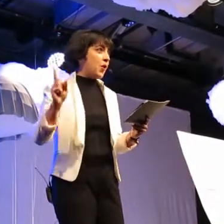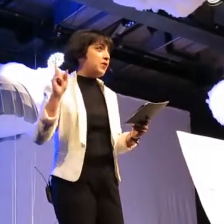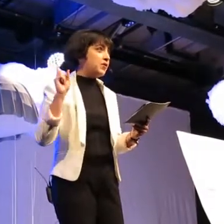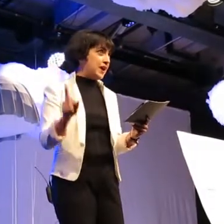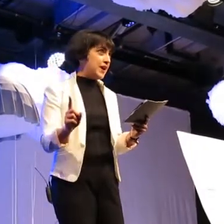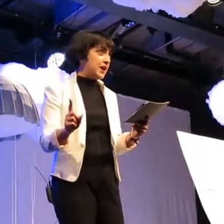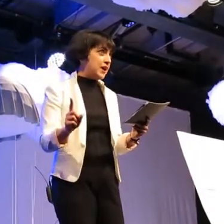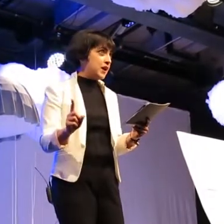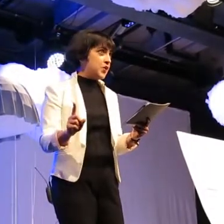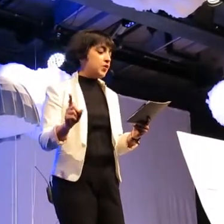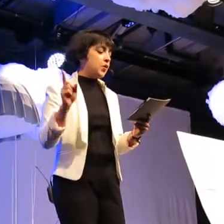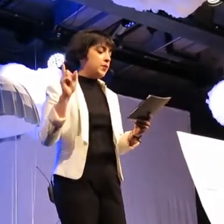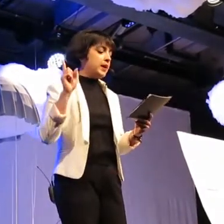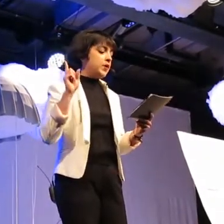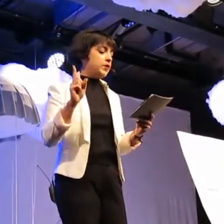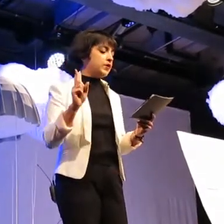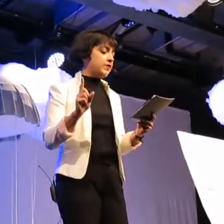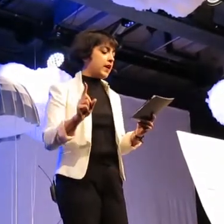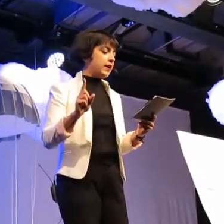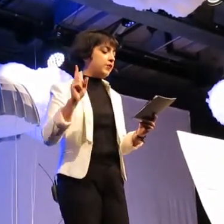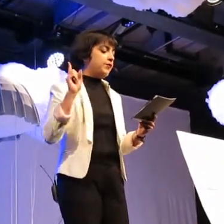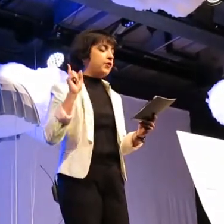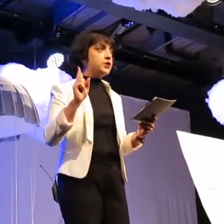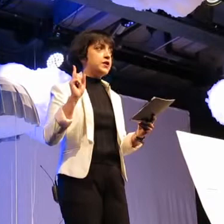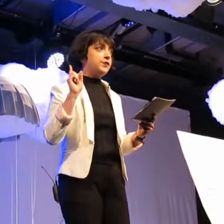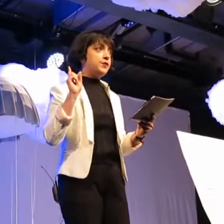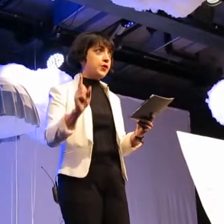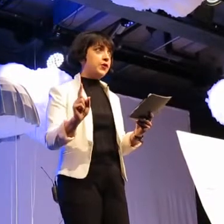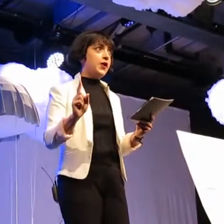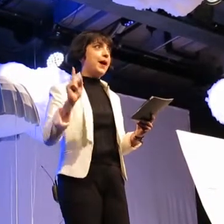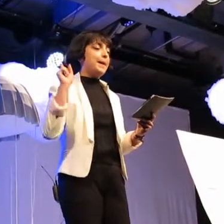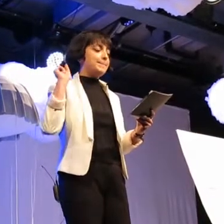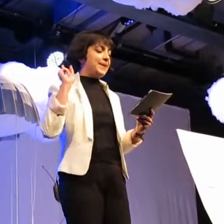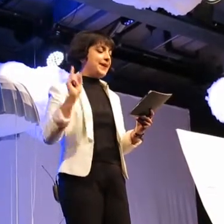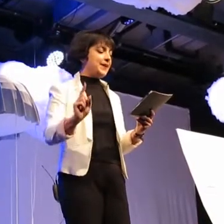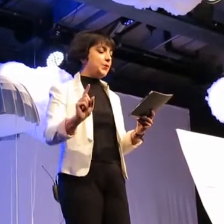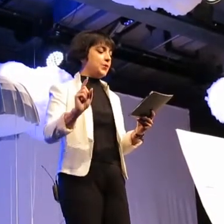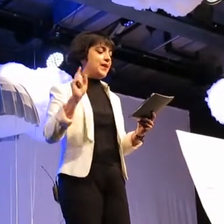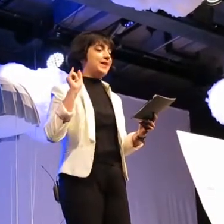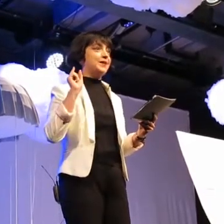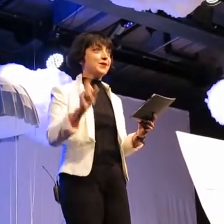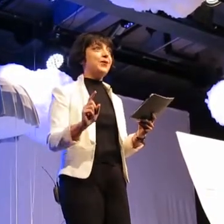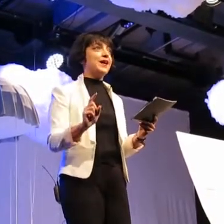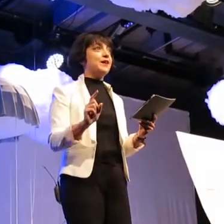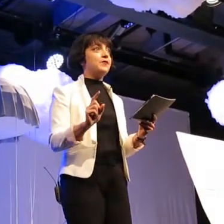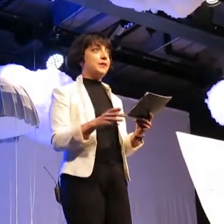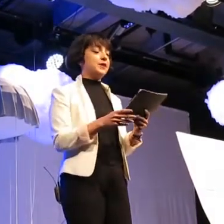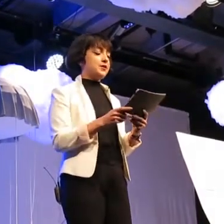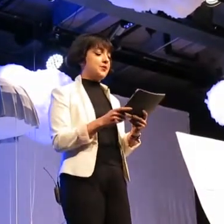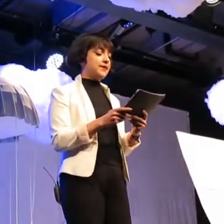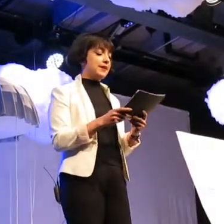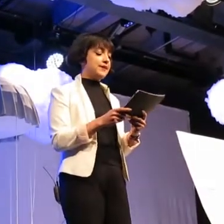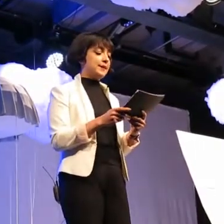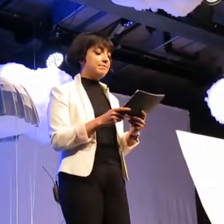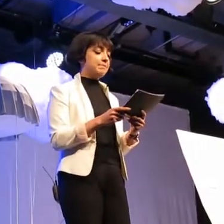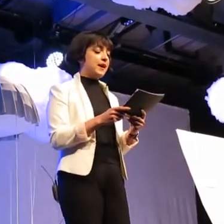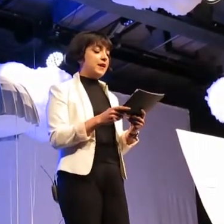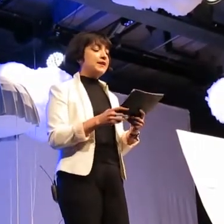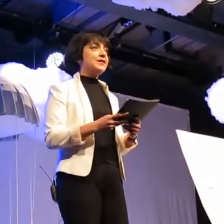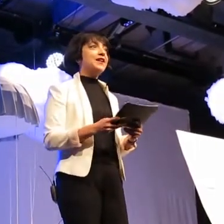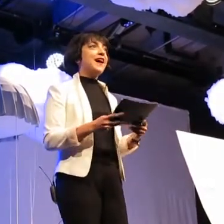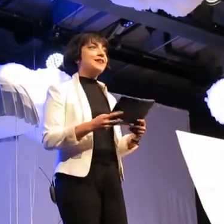gör någonting så kommer det kosta världen 44 biljoner dollar fram till